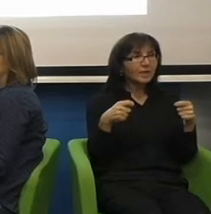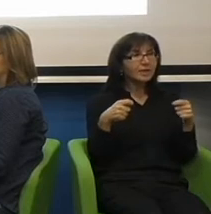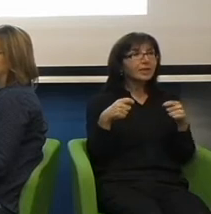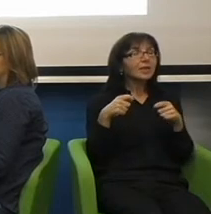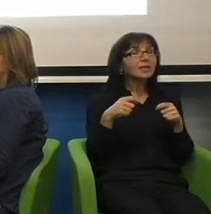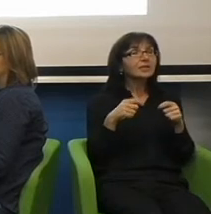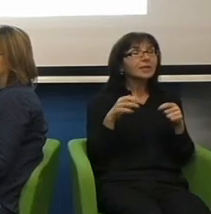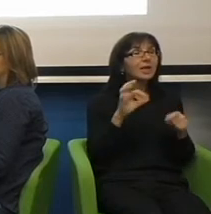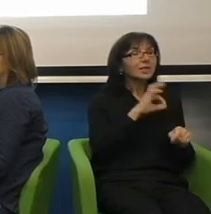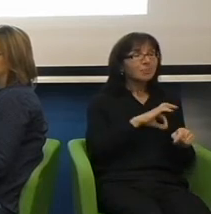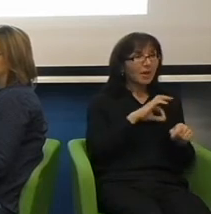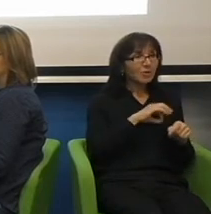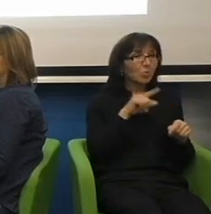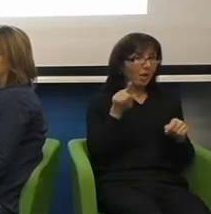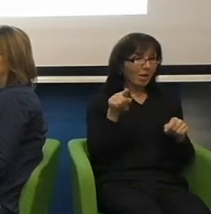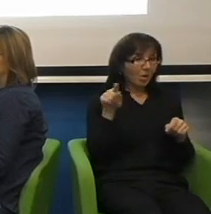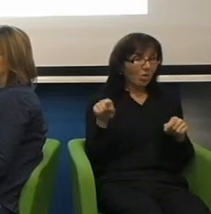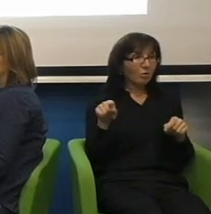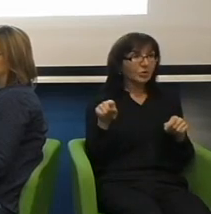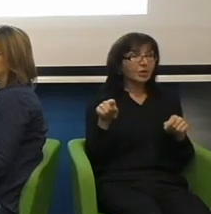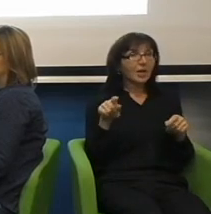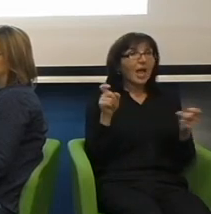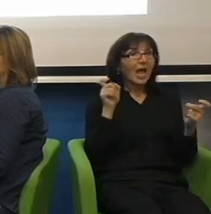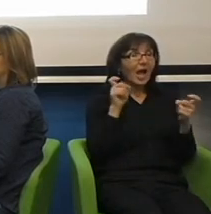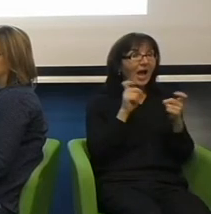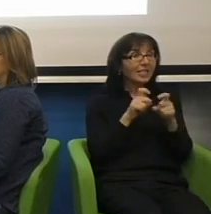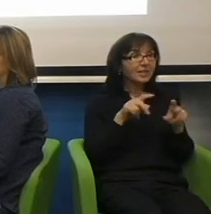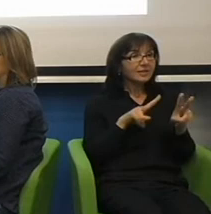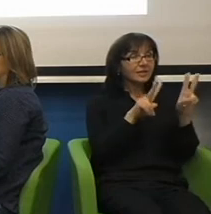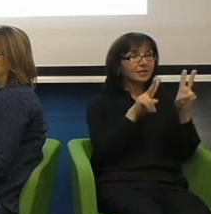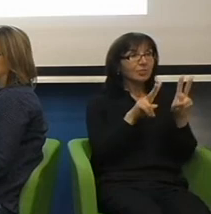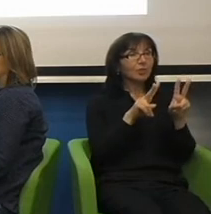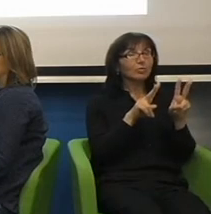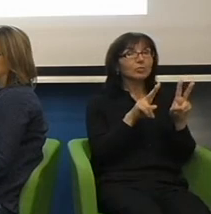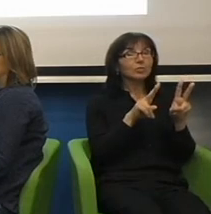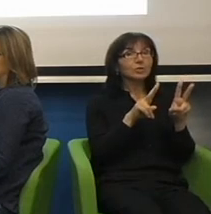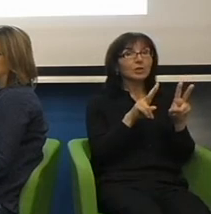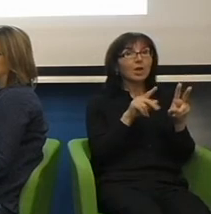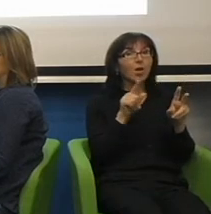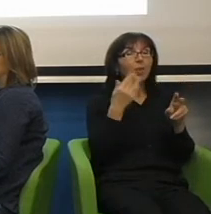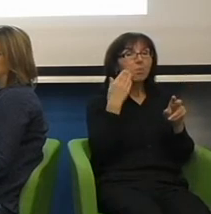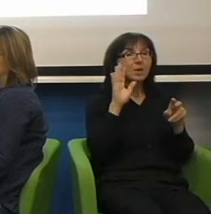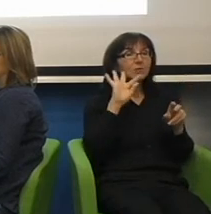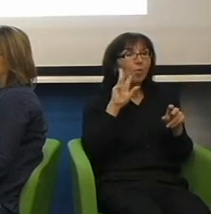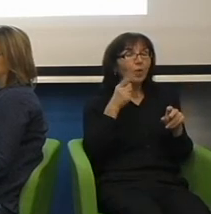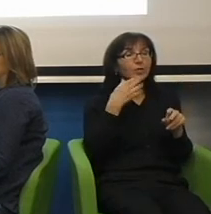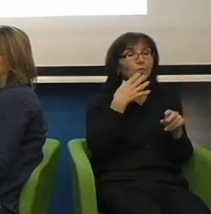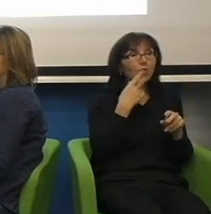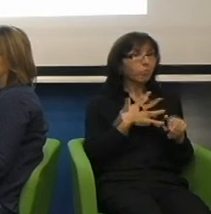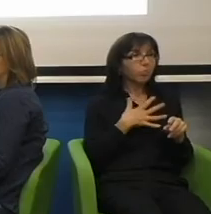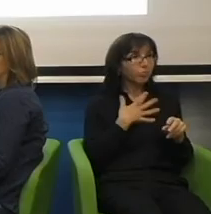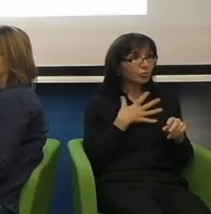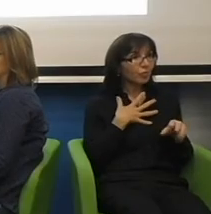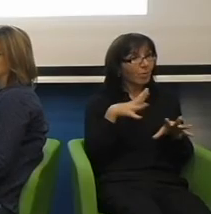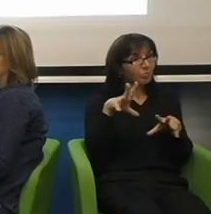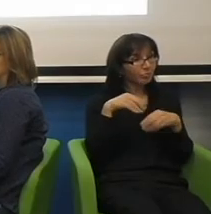oni gdzieś tam ta antysystemowość była większa. Ona też bardzo ładnie podkreślała, że ona się